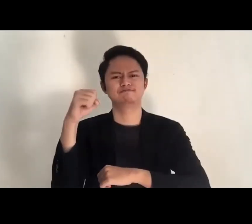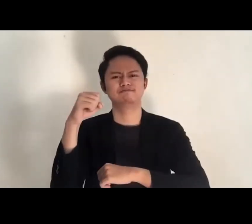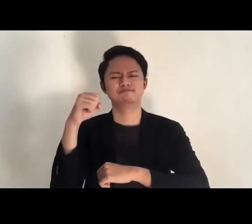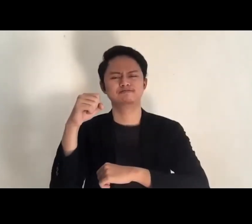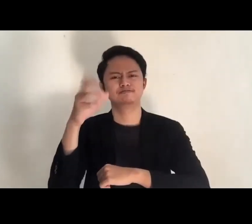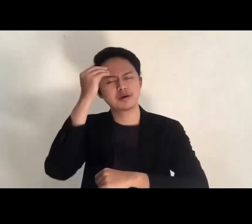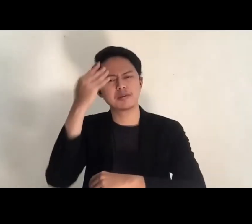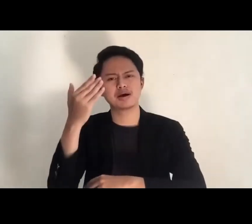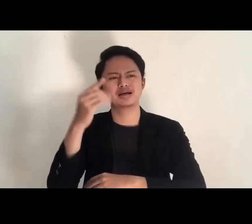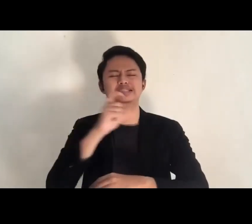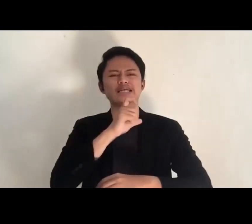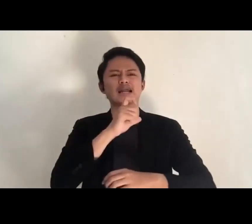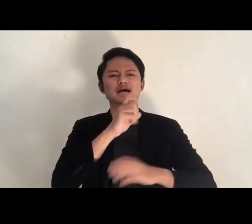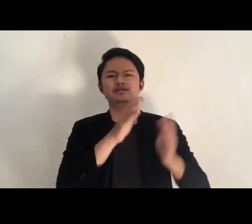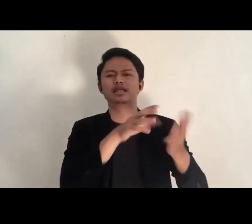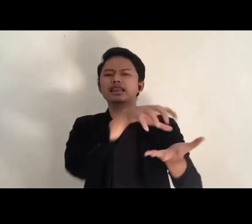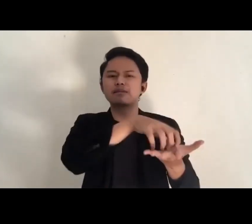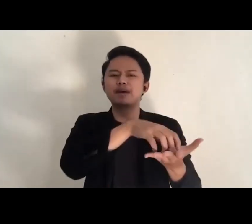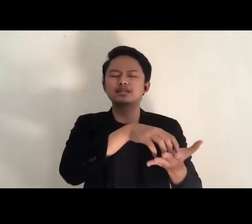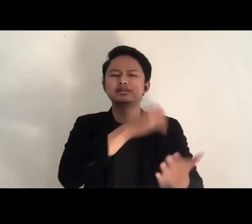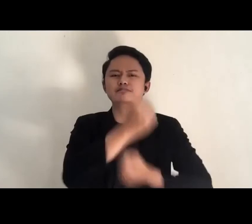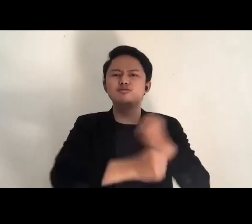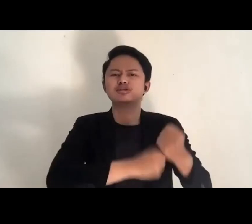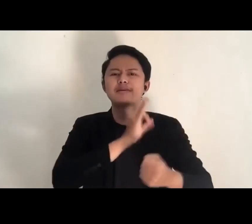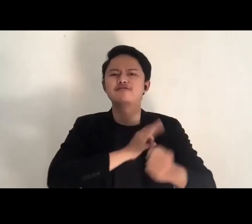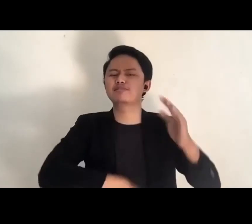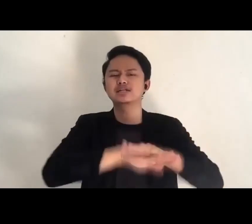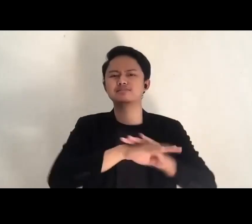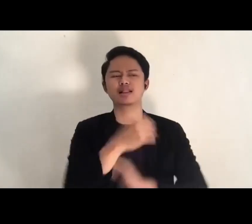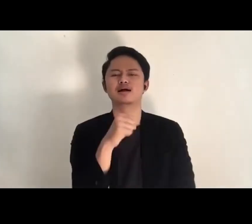memanfaatkannya secara optimal demi kemajuan